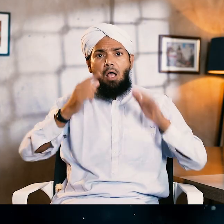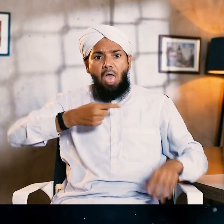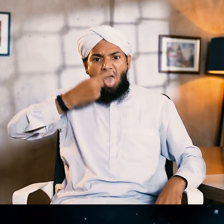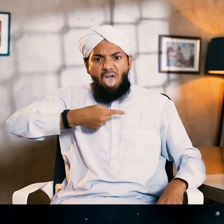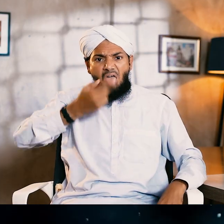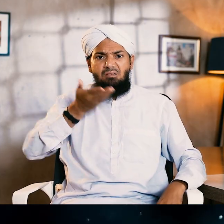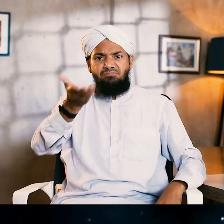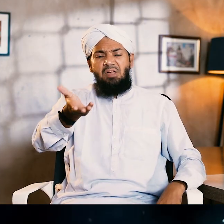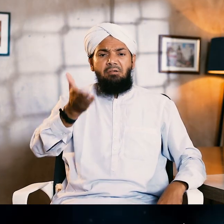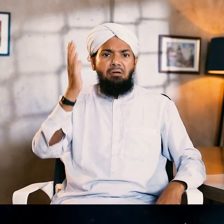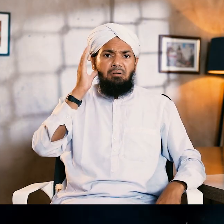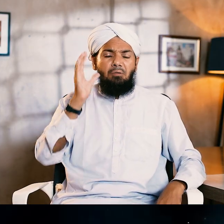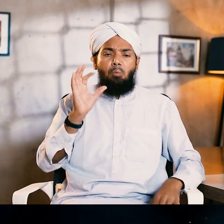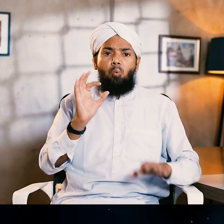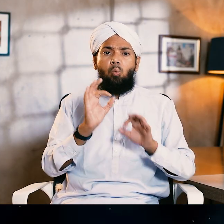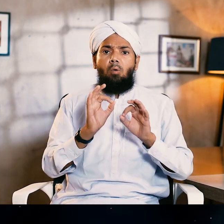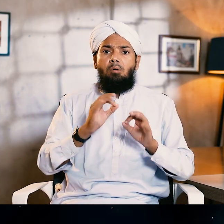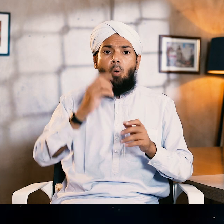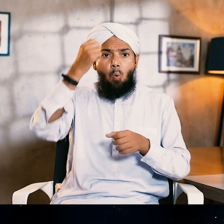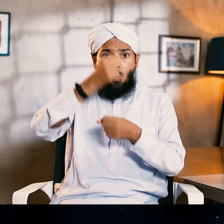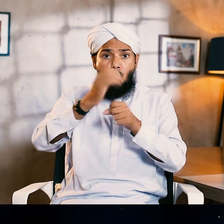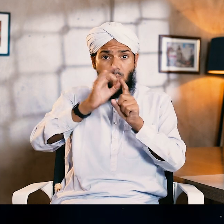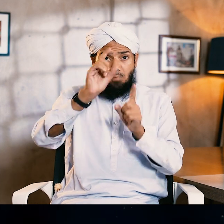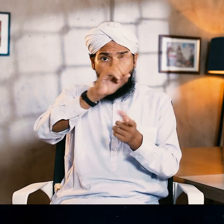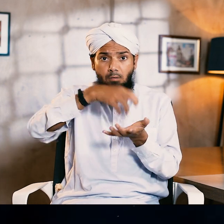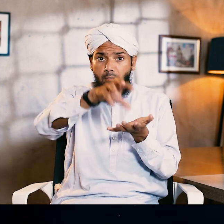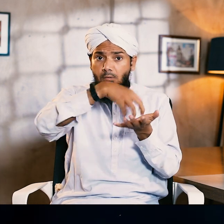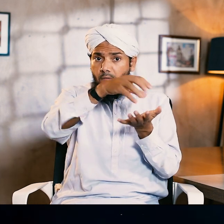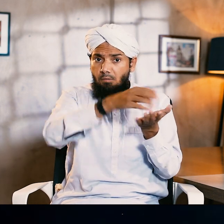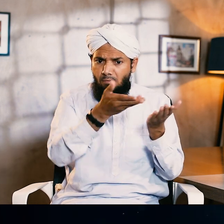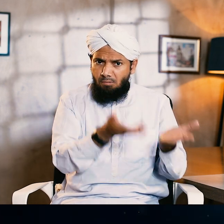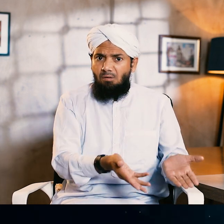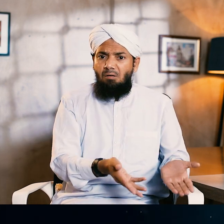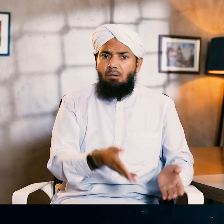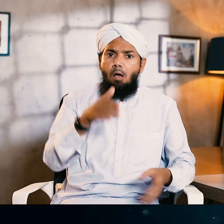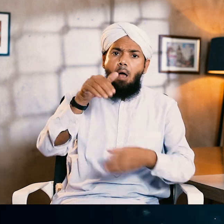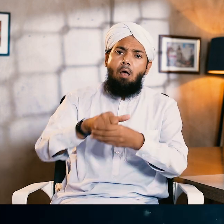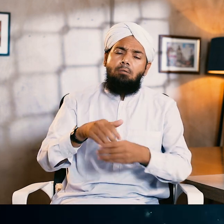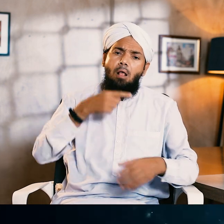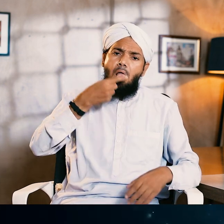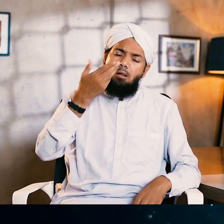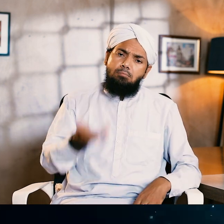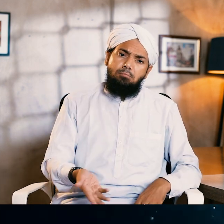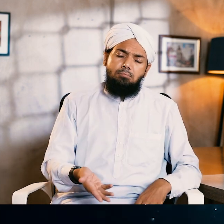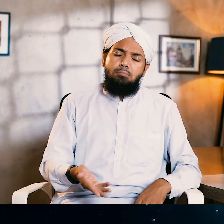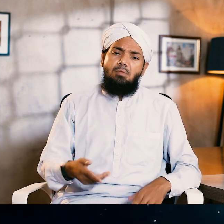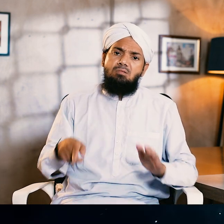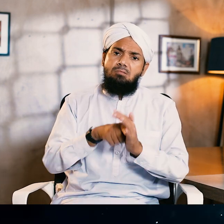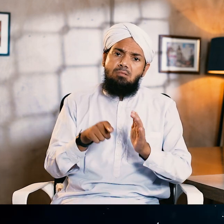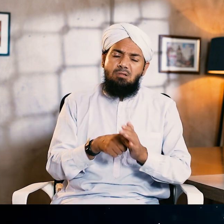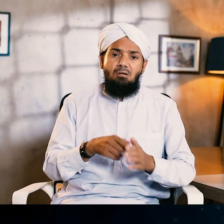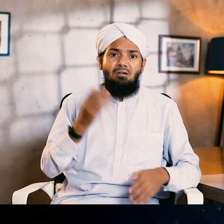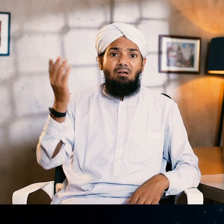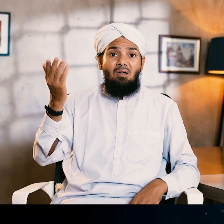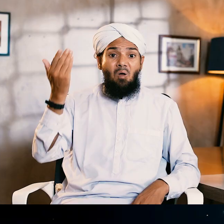گالی بکتا ہے، جھوٹ بولتا ہے، اور گوشت پاک کی نیاز کرتا ہے، یوں بولتے ہیں۔ یہ ان کی بہت بڑی بھول ہے، تو یہ بالکل